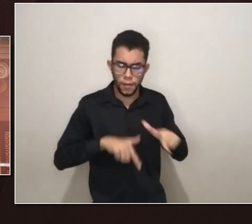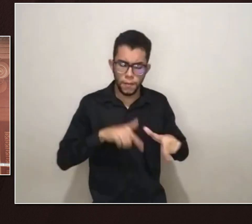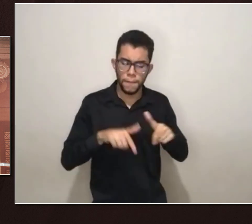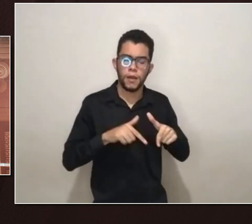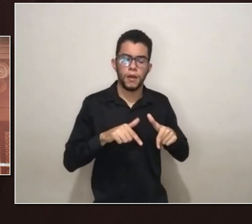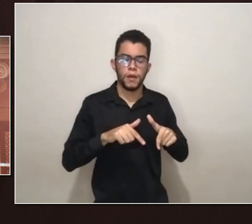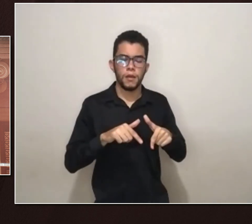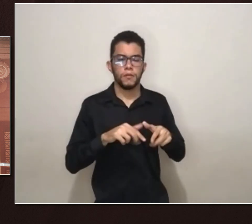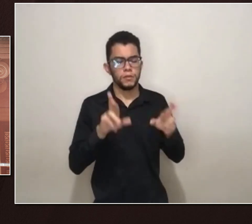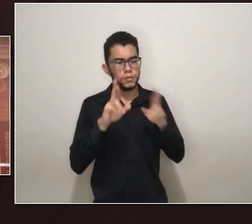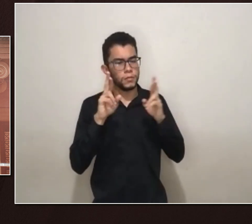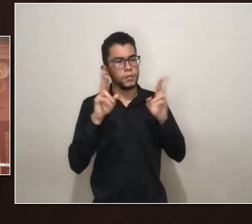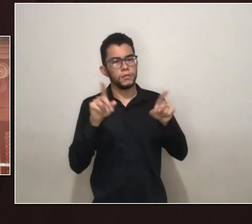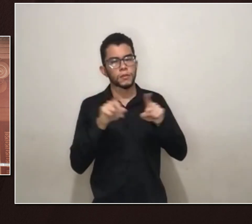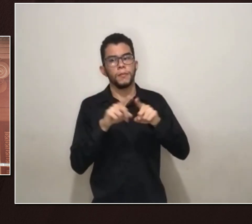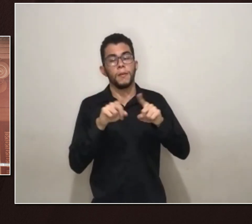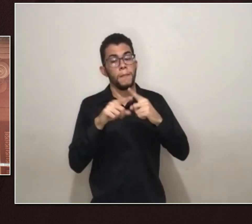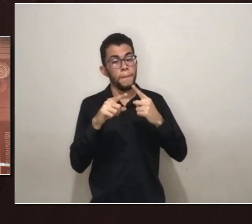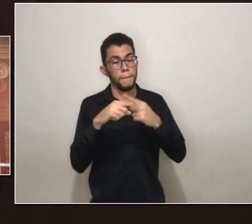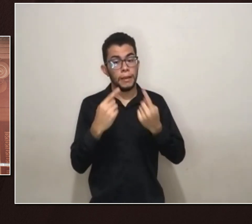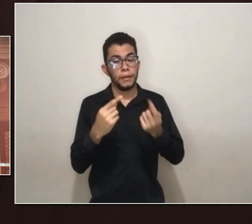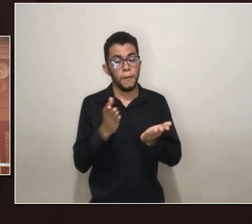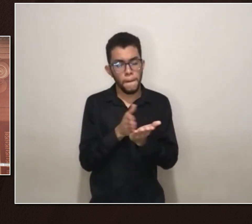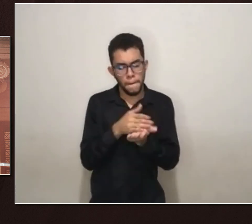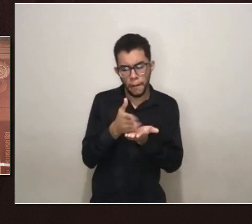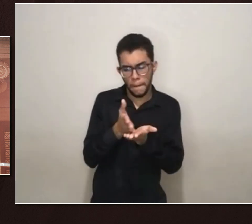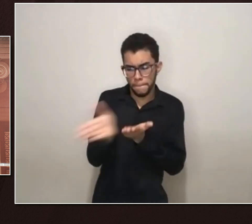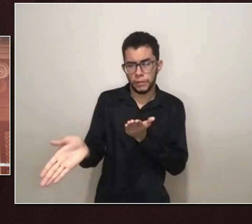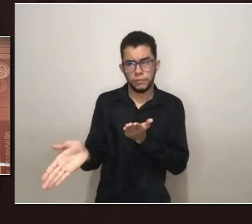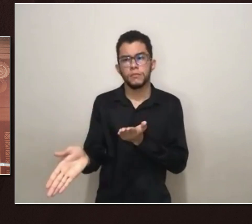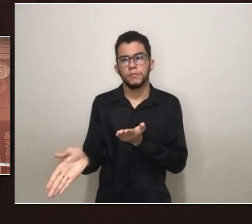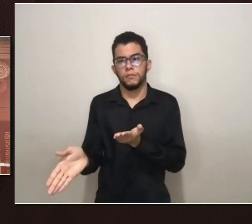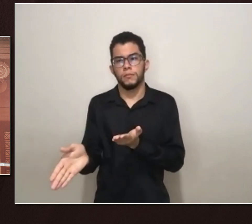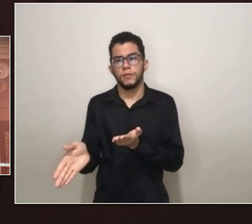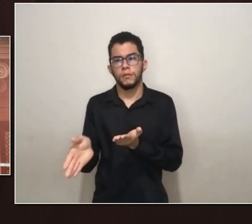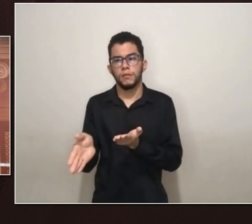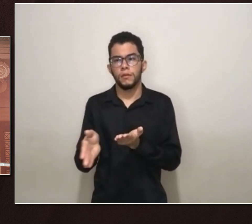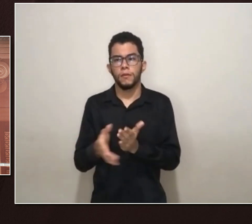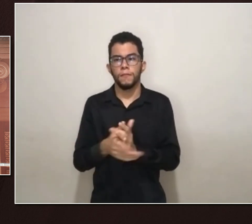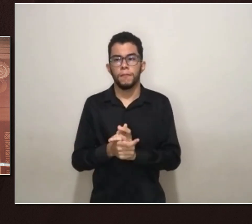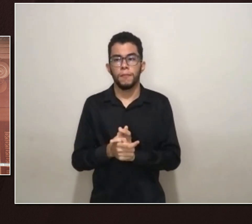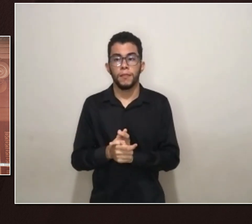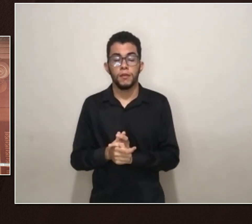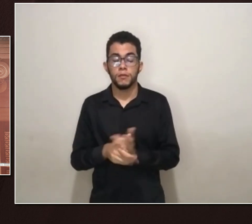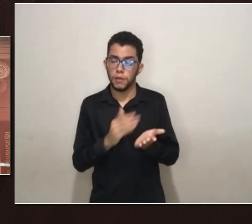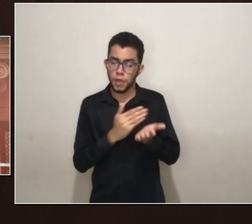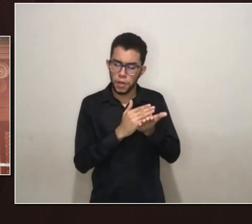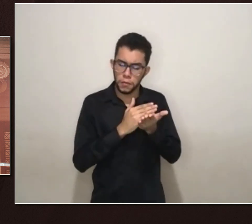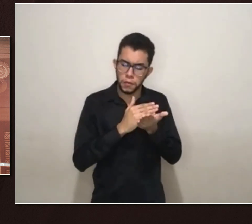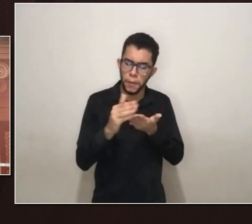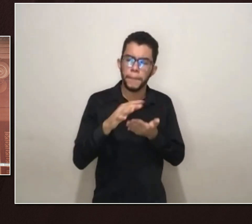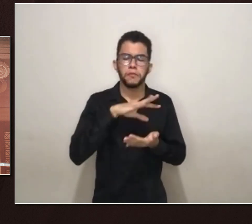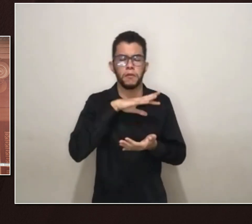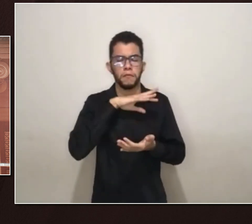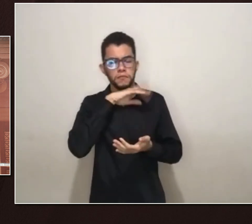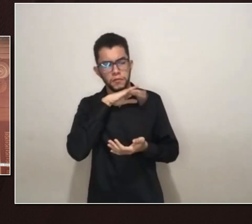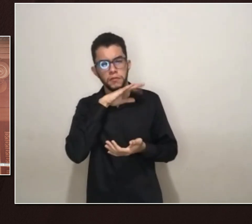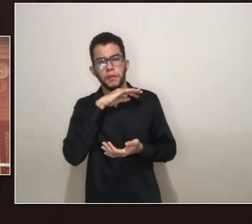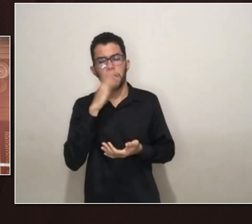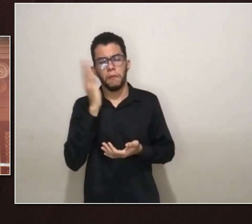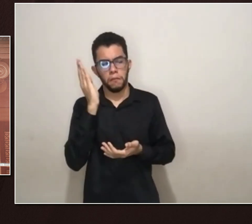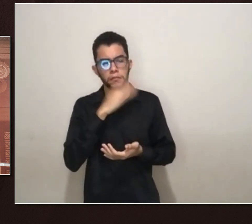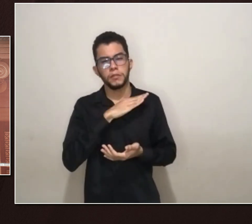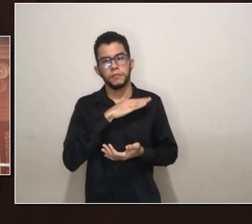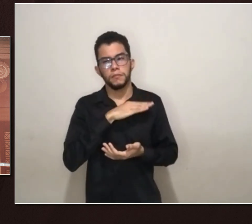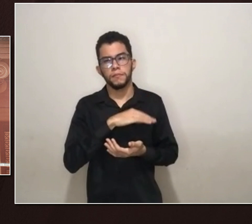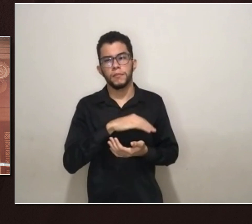o primeiro amor, e o abandono do primeiro amor é a fonte de toda a degradação. Por amor, Cristo, né, ele